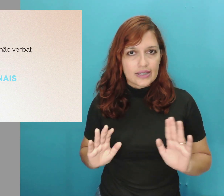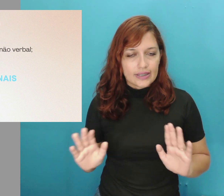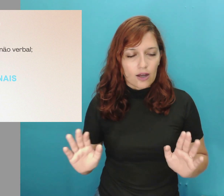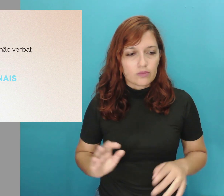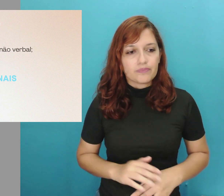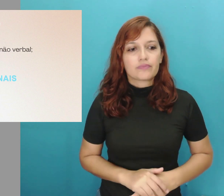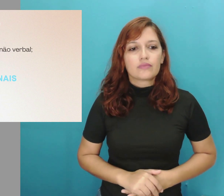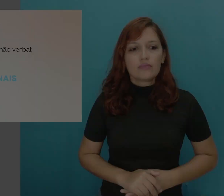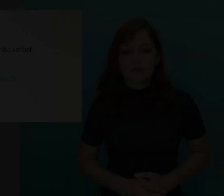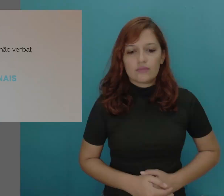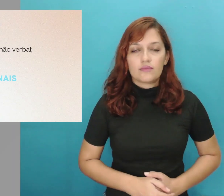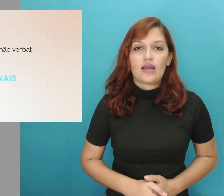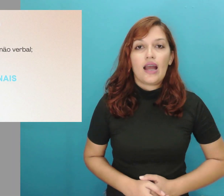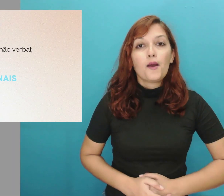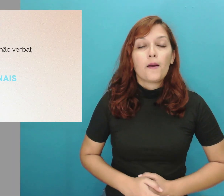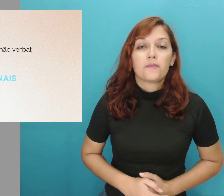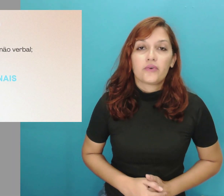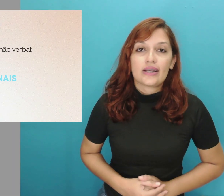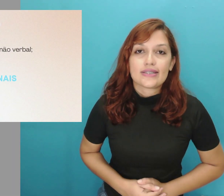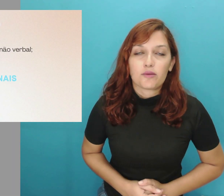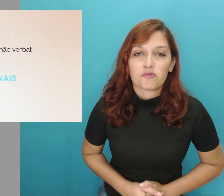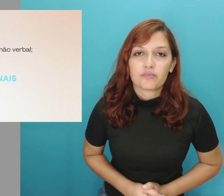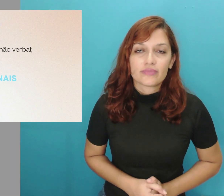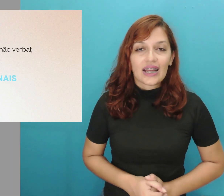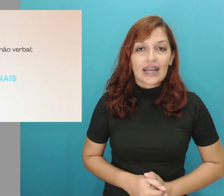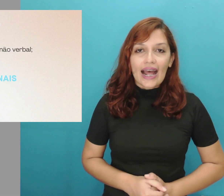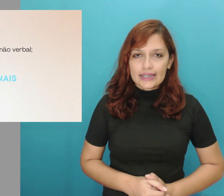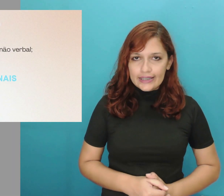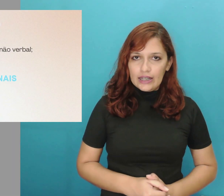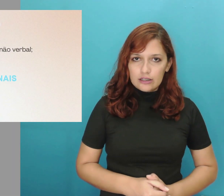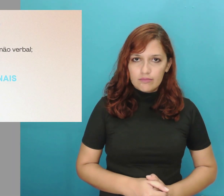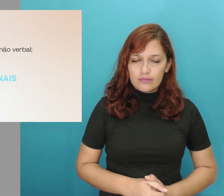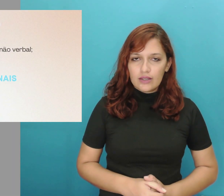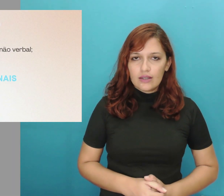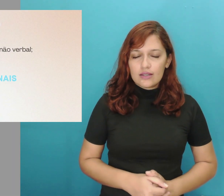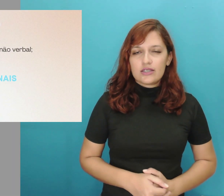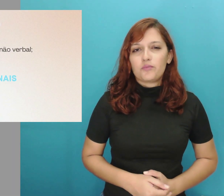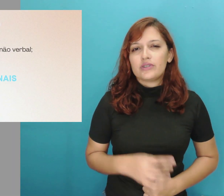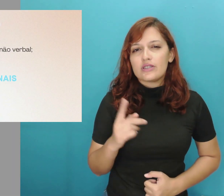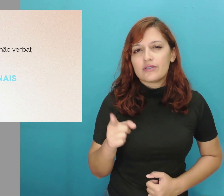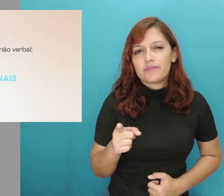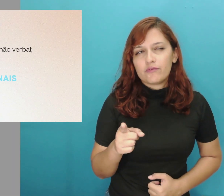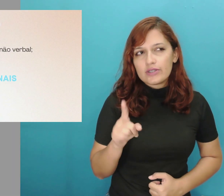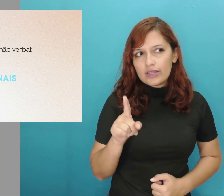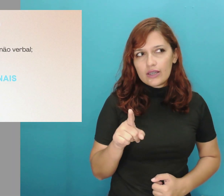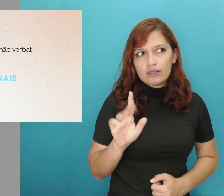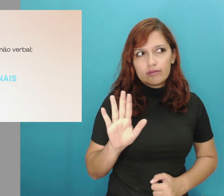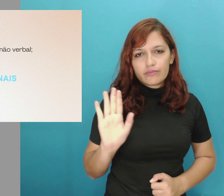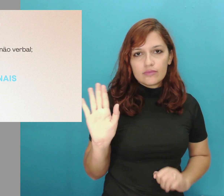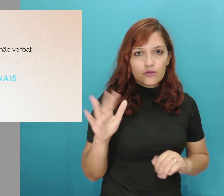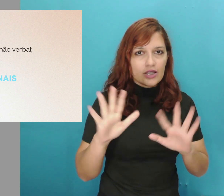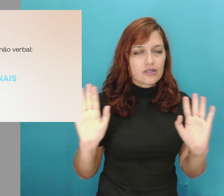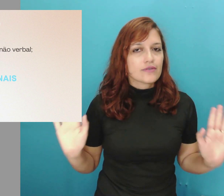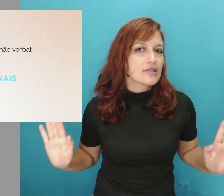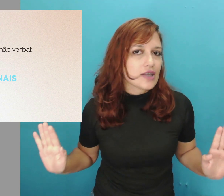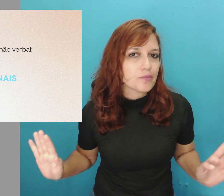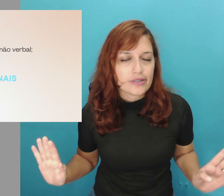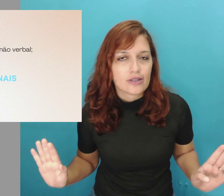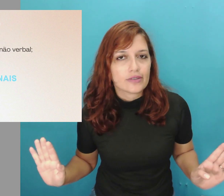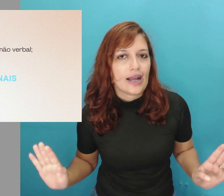sinal. Por exemplo, galinha. Se eu pedisse você, não sei se você sabe o sinal de galinha,